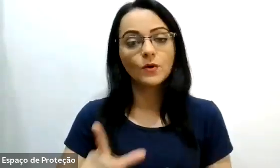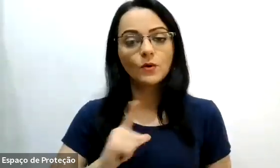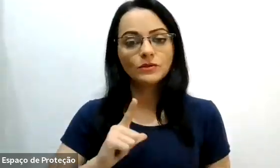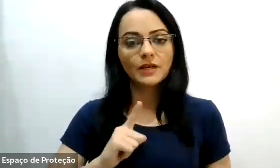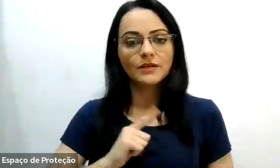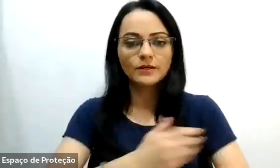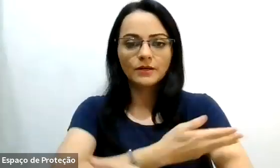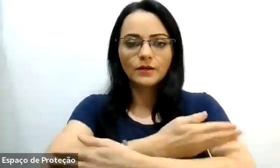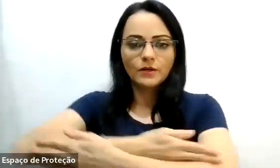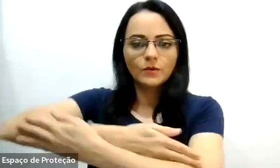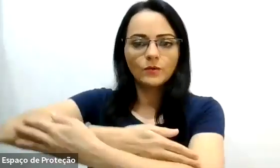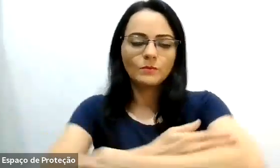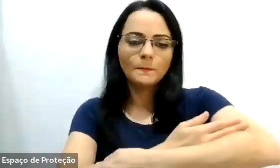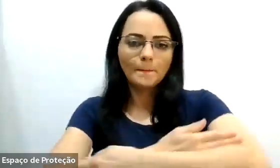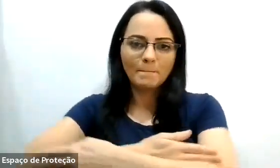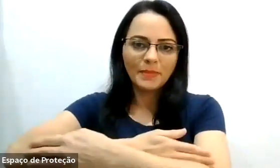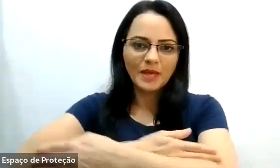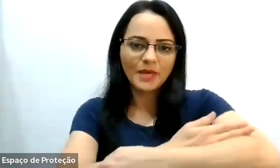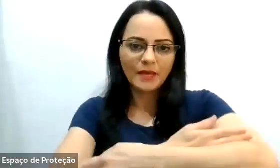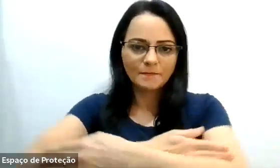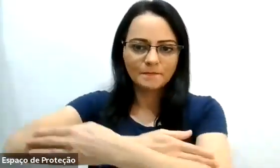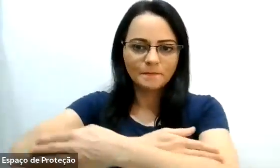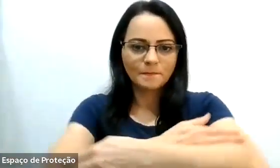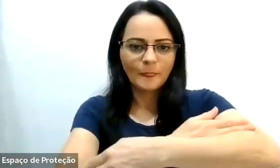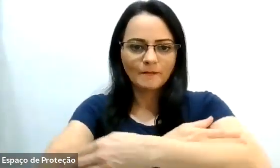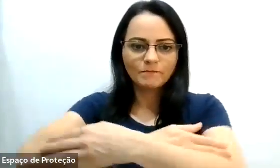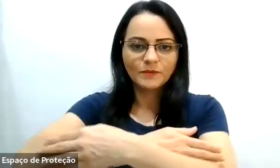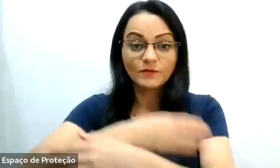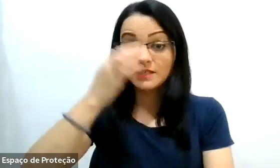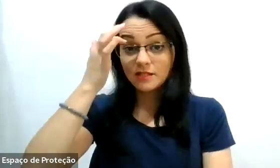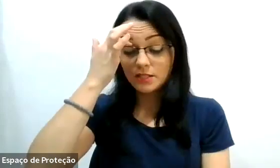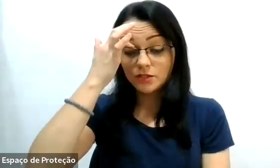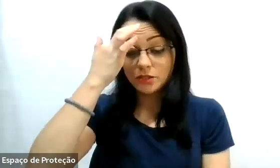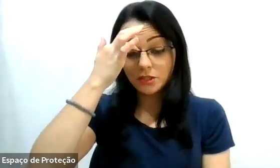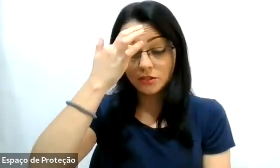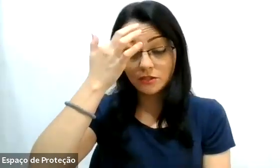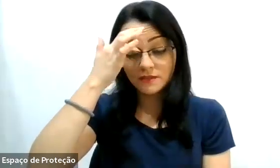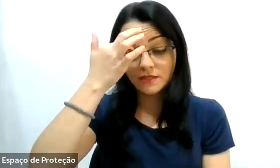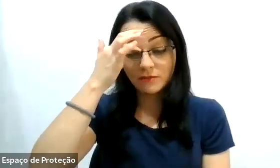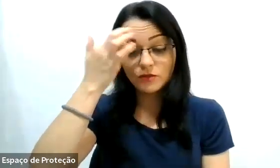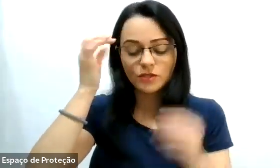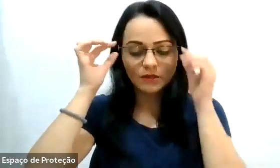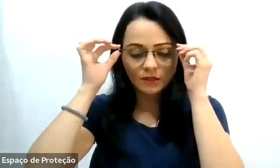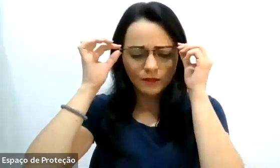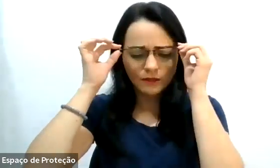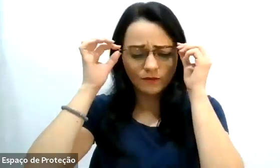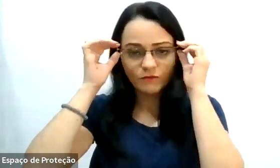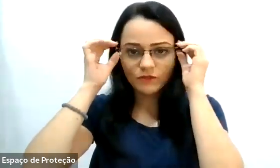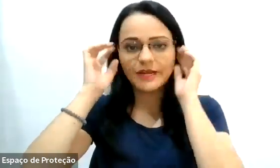ou ter um bebê. Não sei se existe, gente. Sinceramente. Nunca vi dar